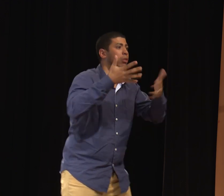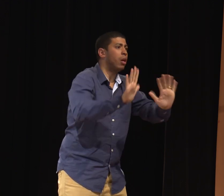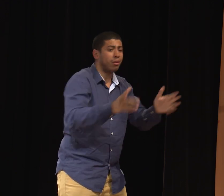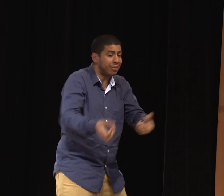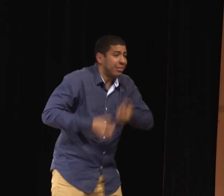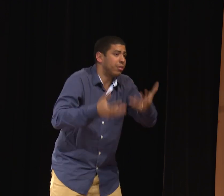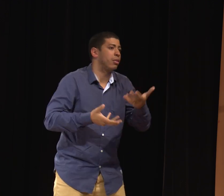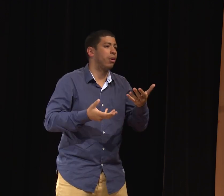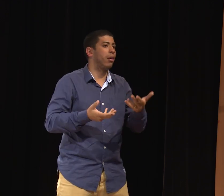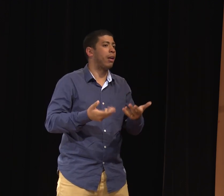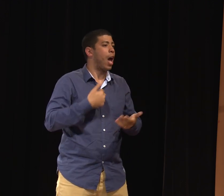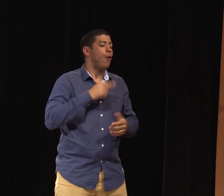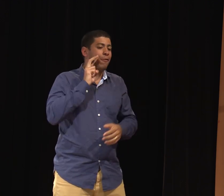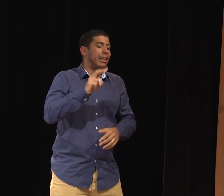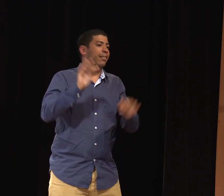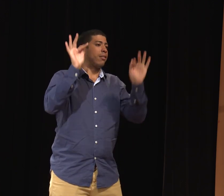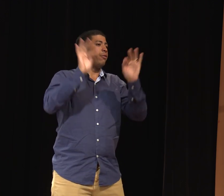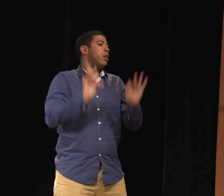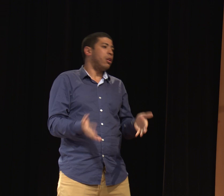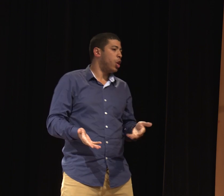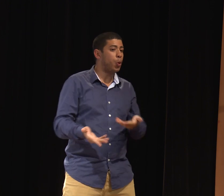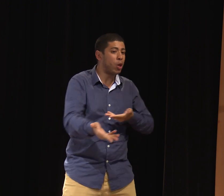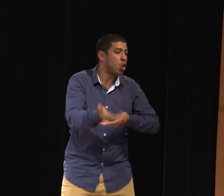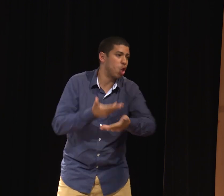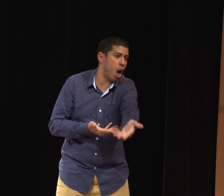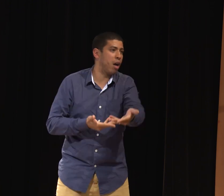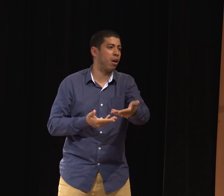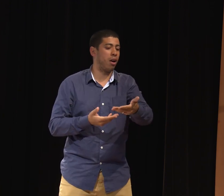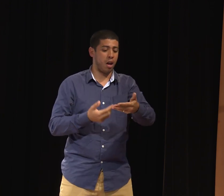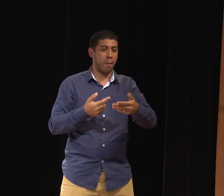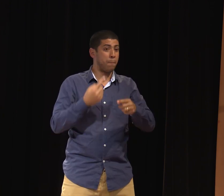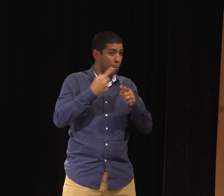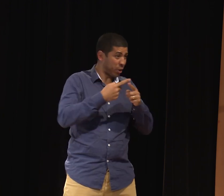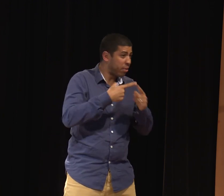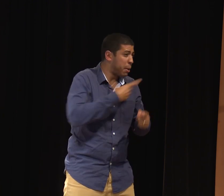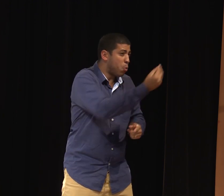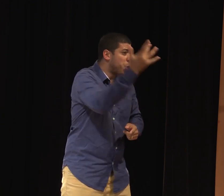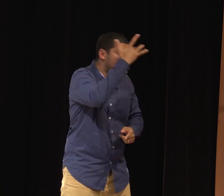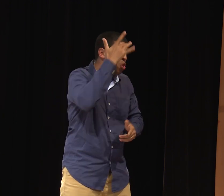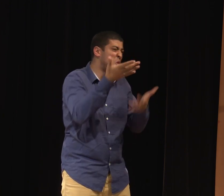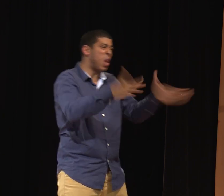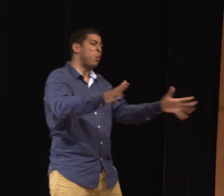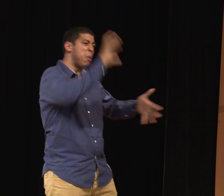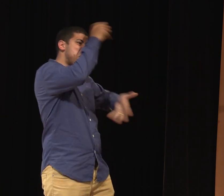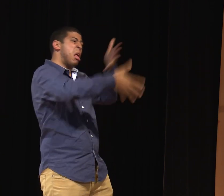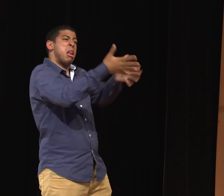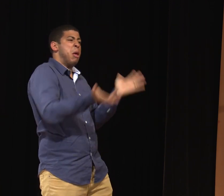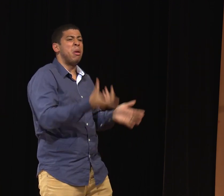é profundo nem nada, e eles conseguem fazer essas expressões todas. Eu fico muito feliz com essa troca, porque muitas pessoas não querem